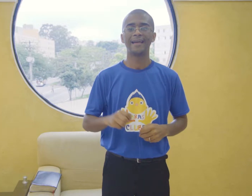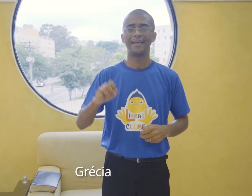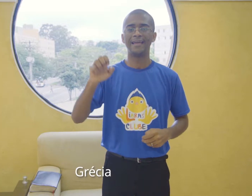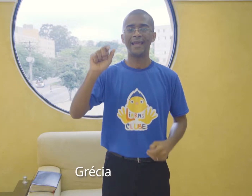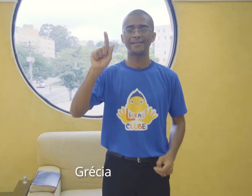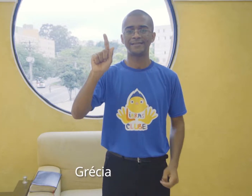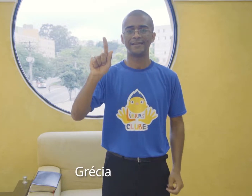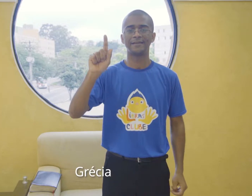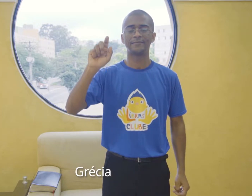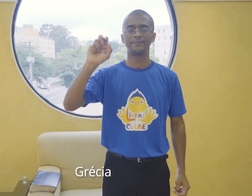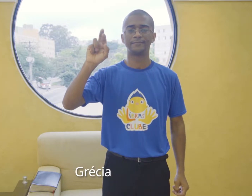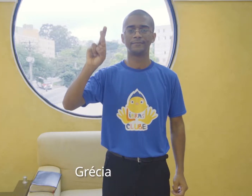Grécia,